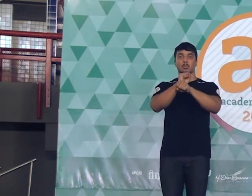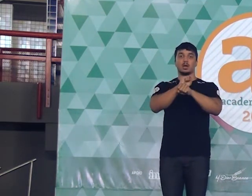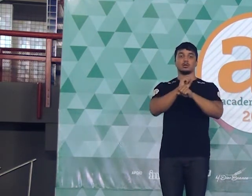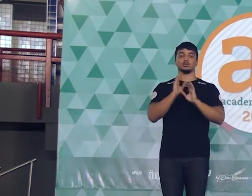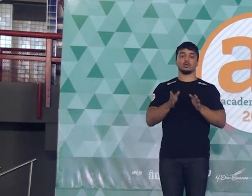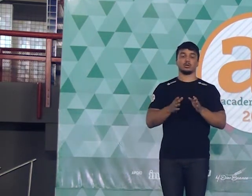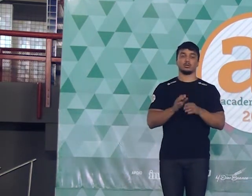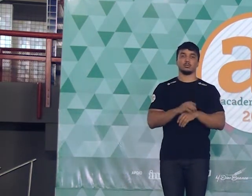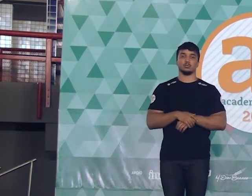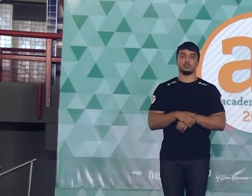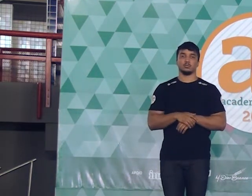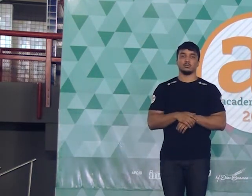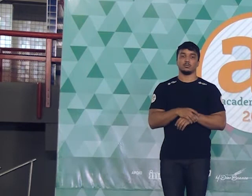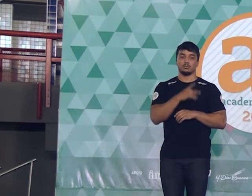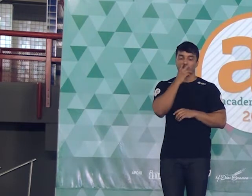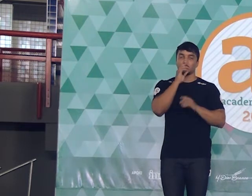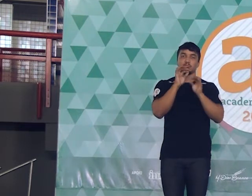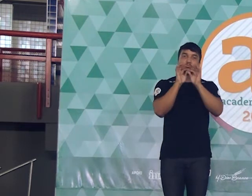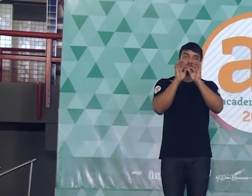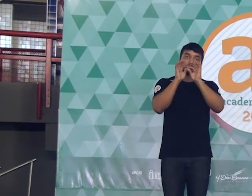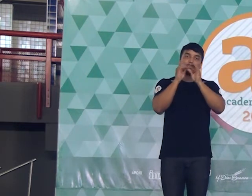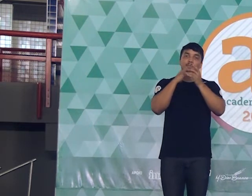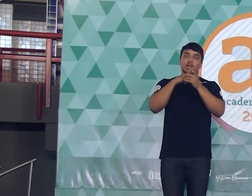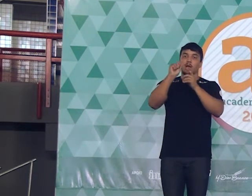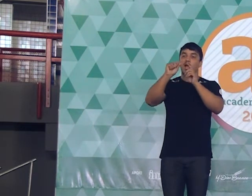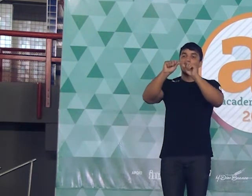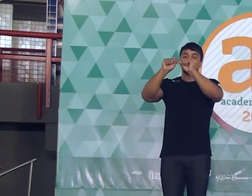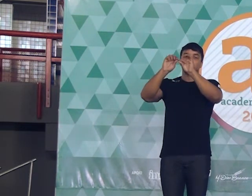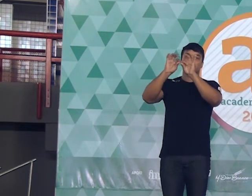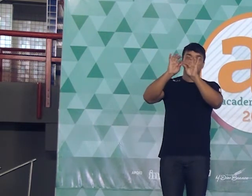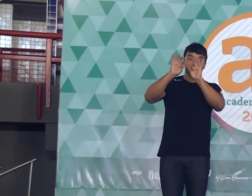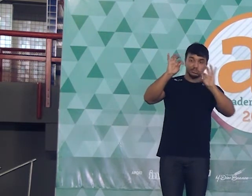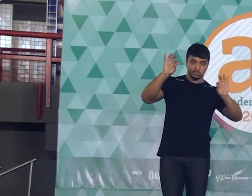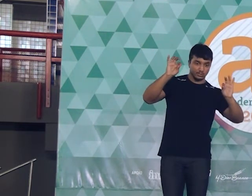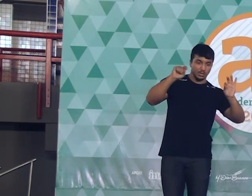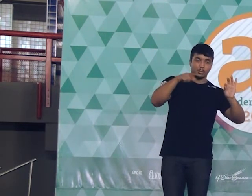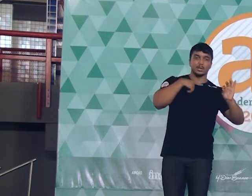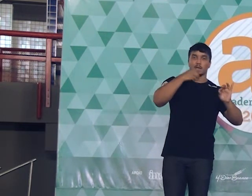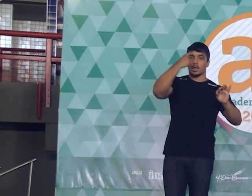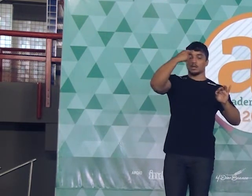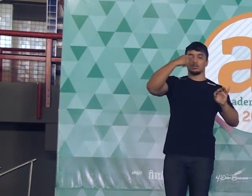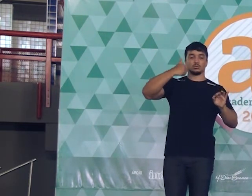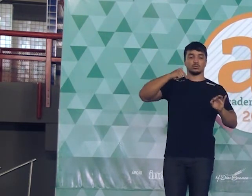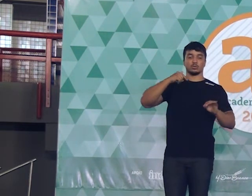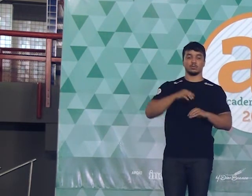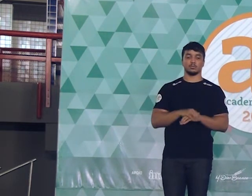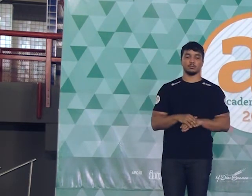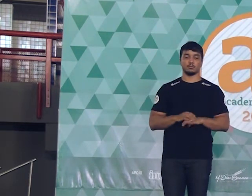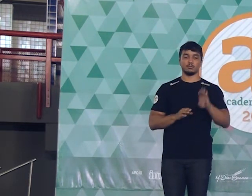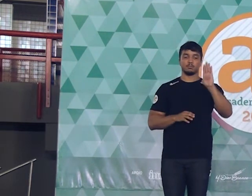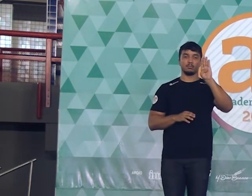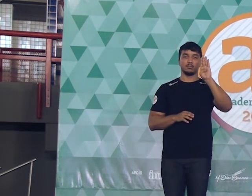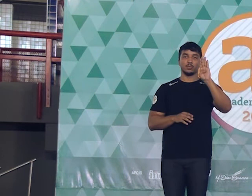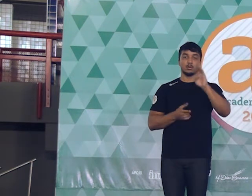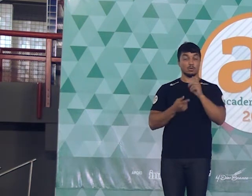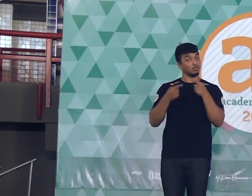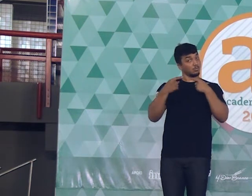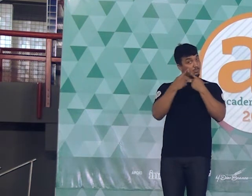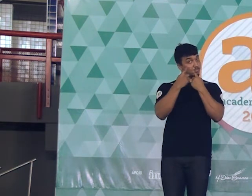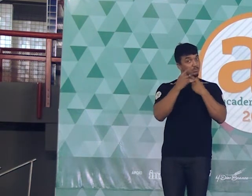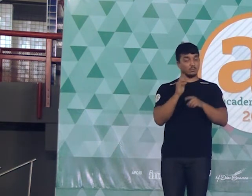começa a diminuir a velocidade. Não tem tempo de reação, está eliminado. Alternativa B, tem